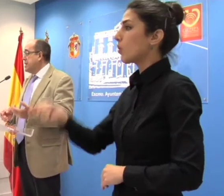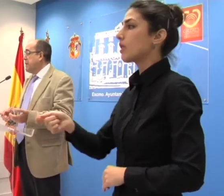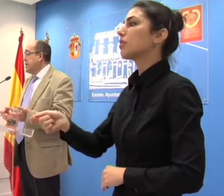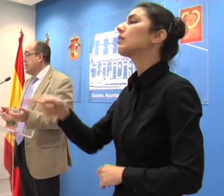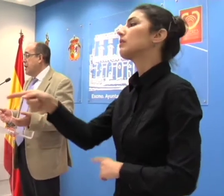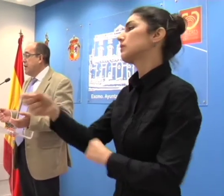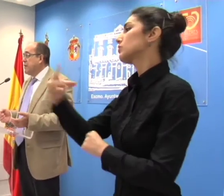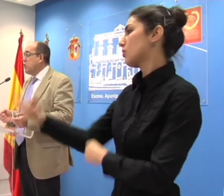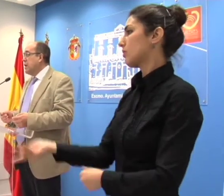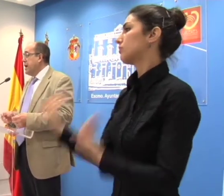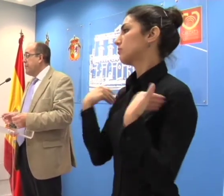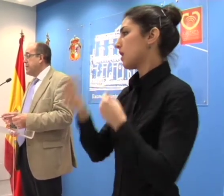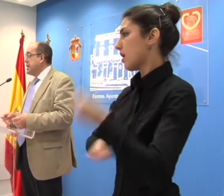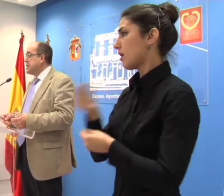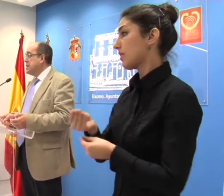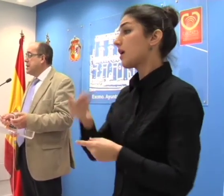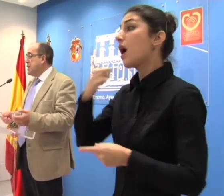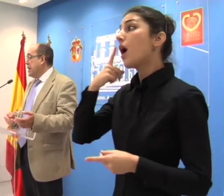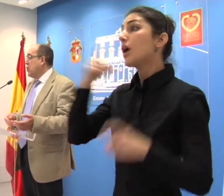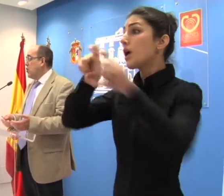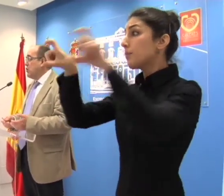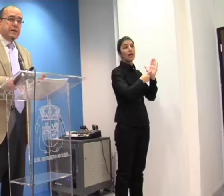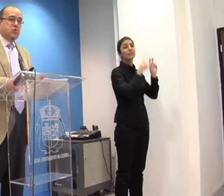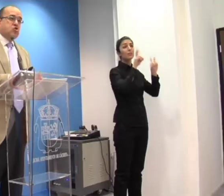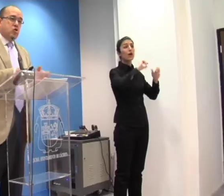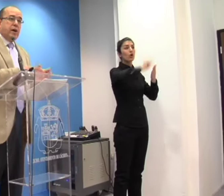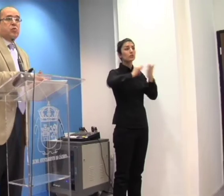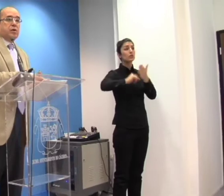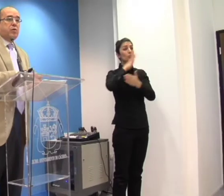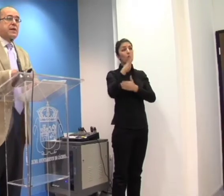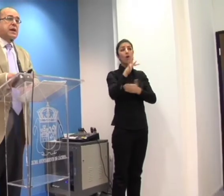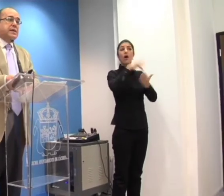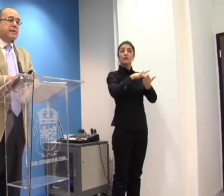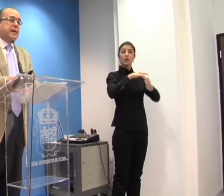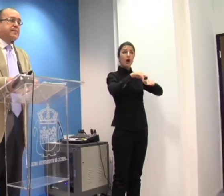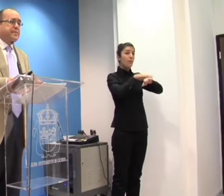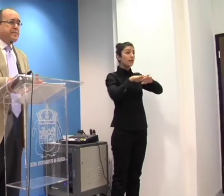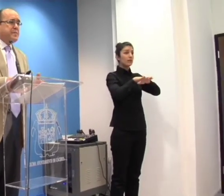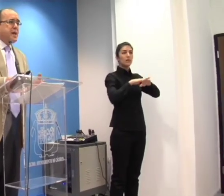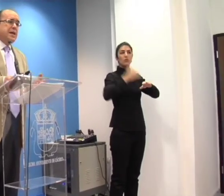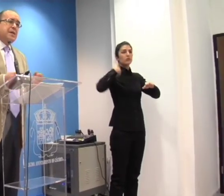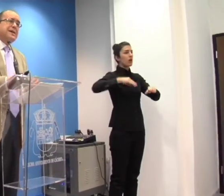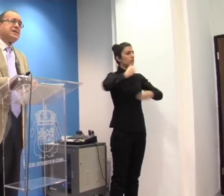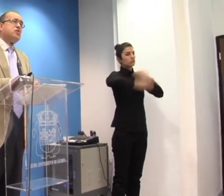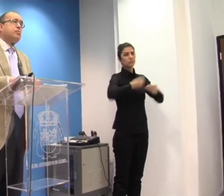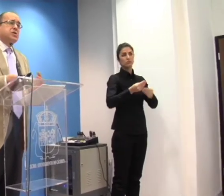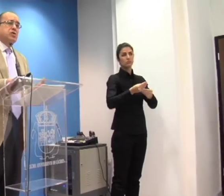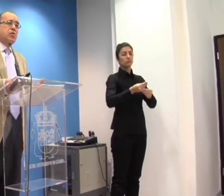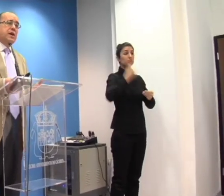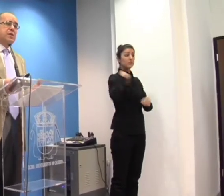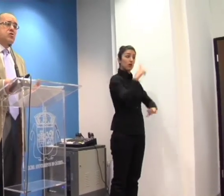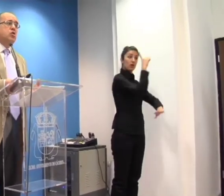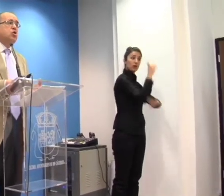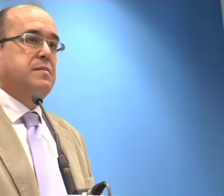Cafres como ciudad patrimonio de la humanidad Pacheco ha asegurado que es un orgullo para el gobierno que se den cita en la ciudad alcaldes y